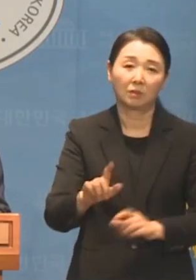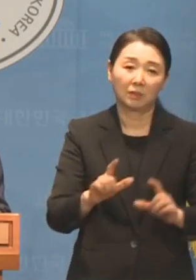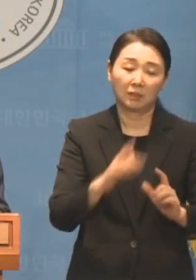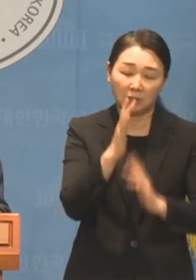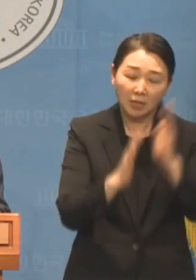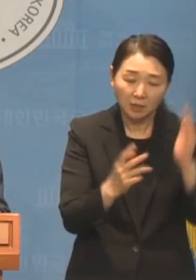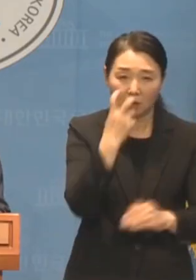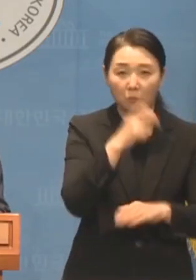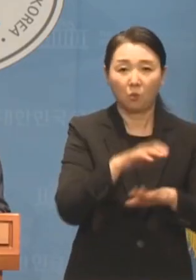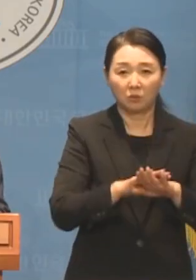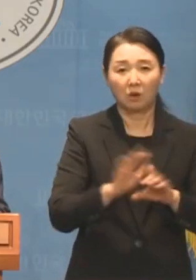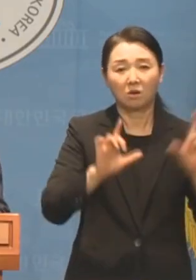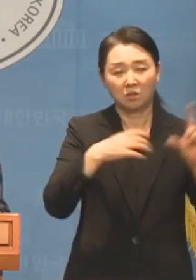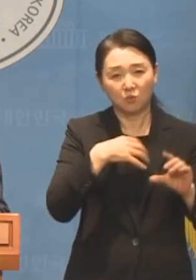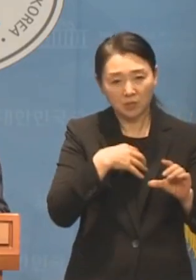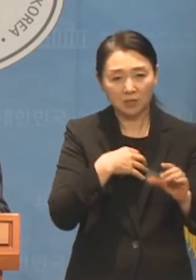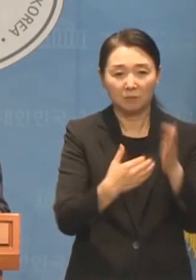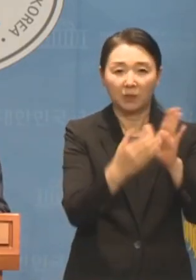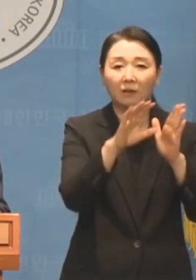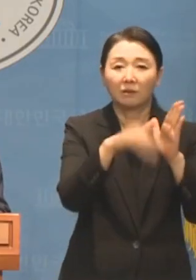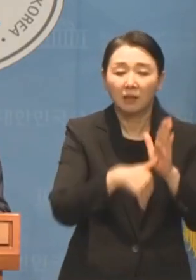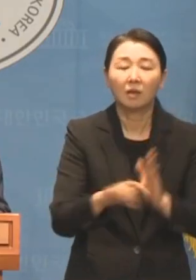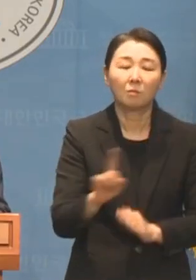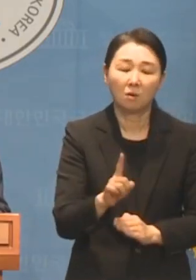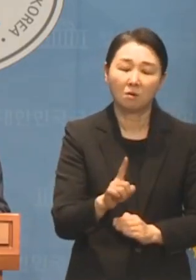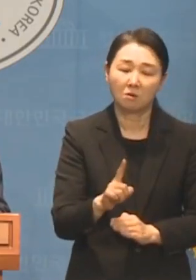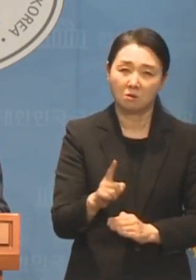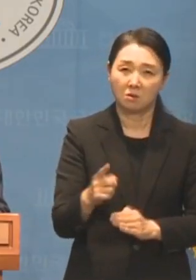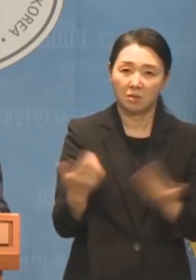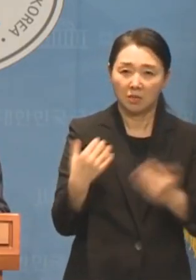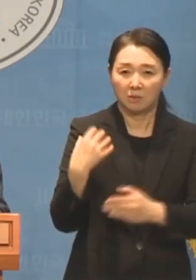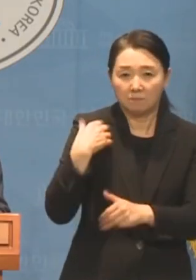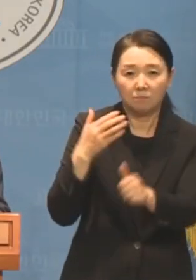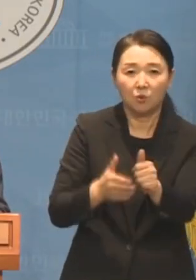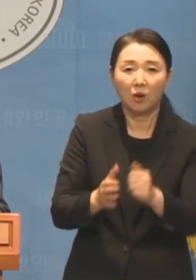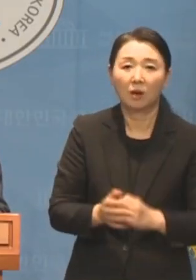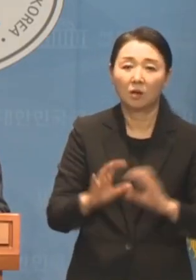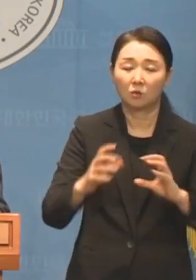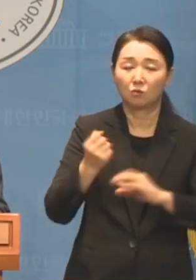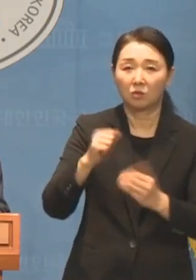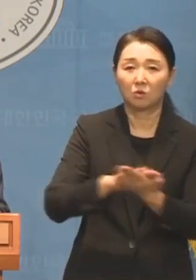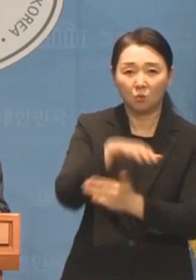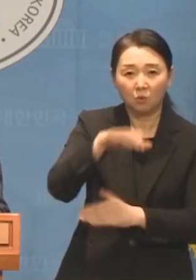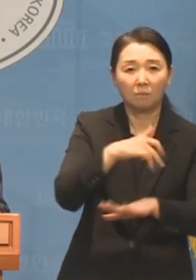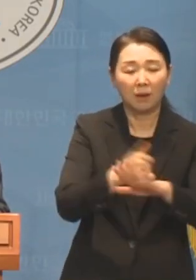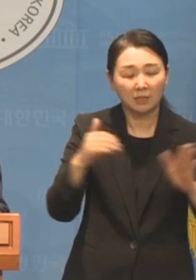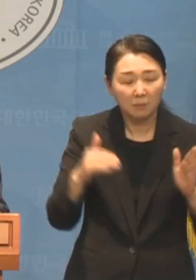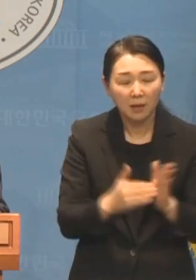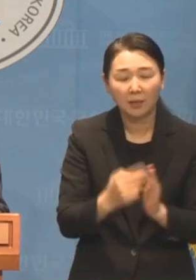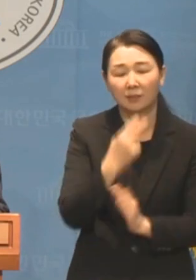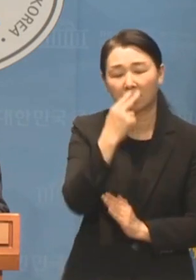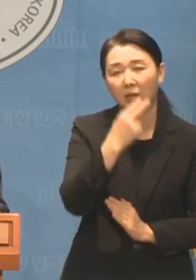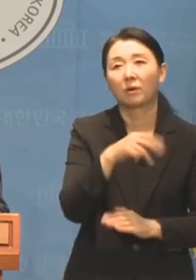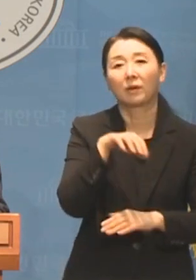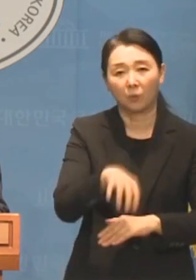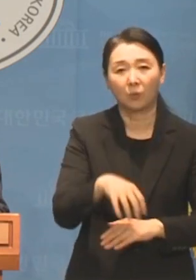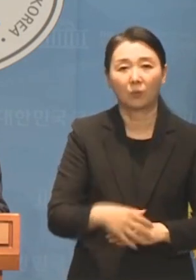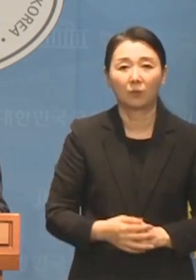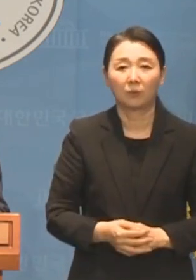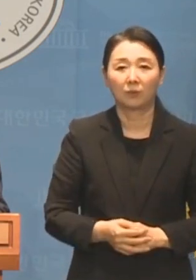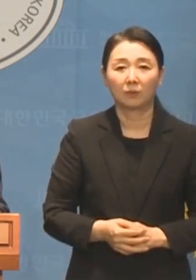대응이라는 본연의 책무에 충실해야 합니다. 국립공원은 우리가 지켜야 할 마지막 생명의